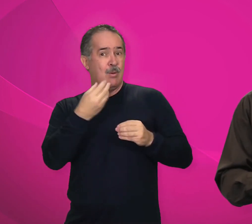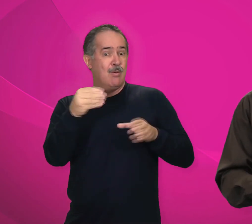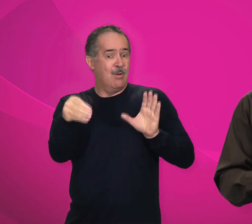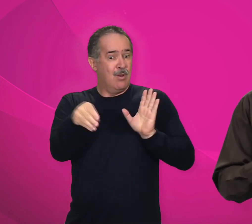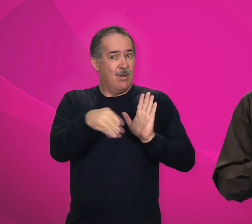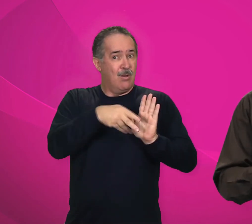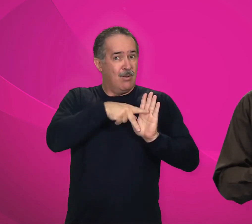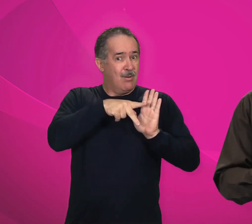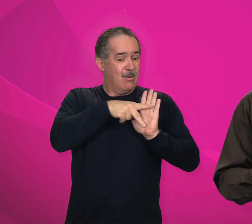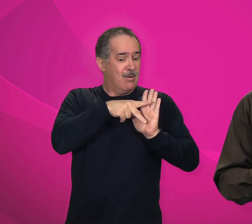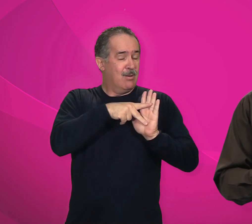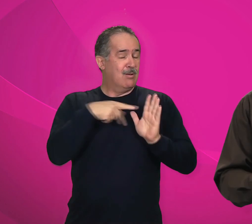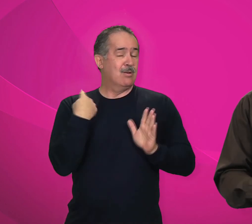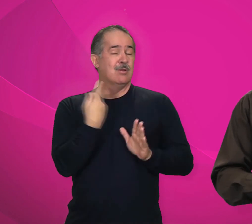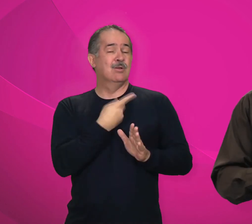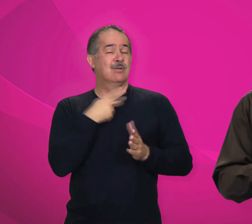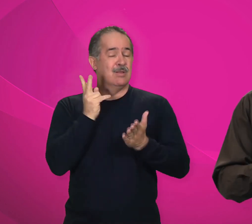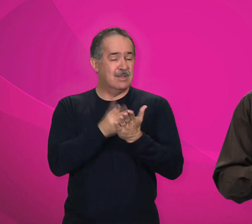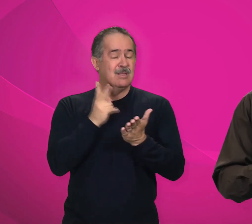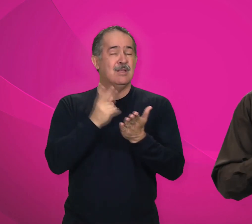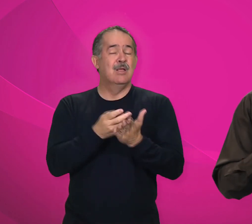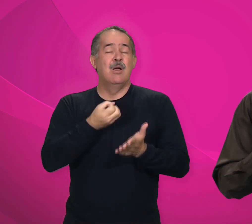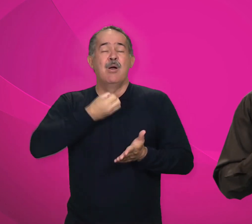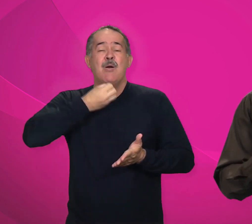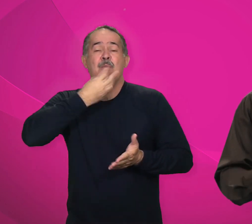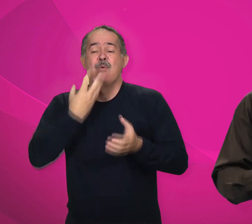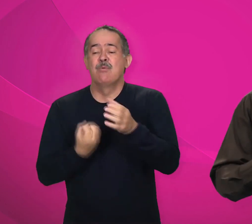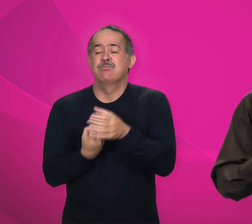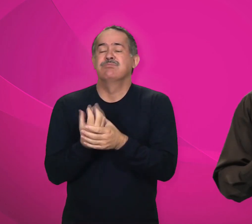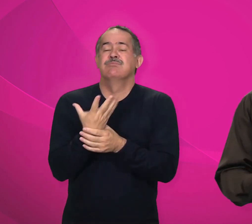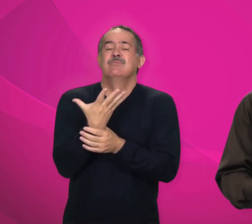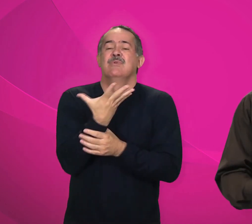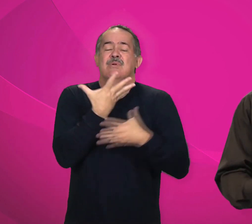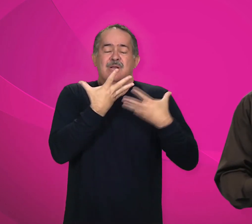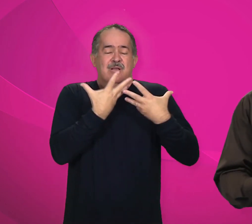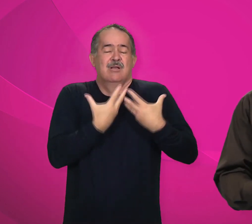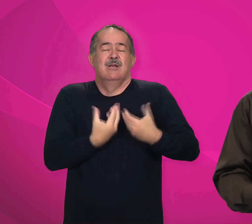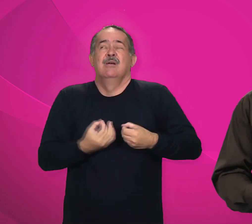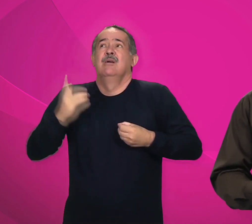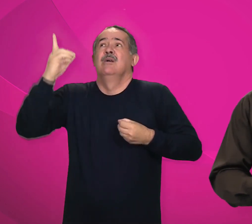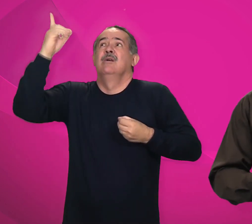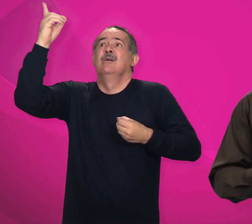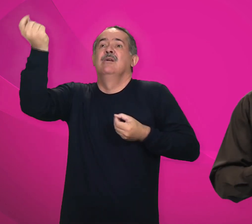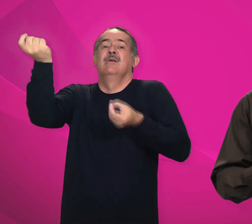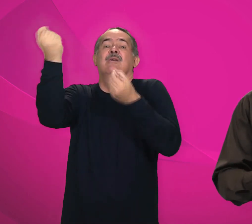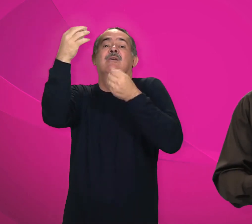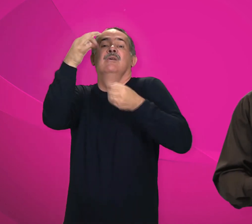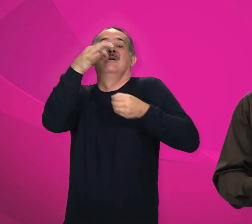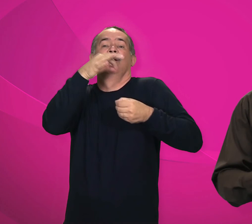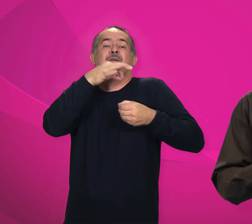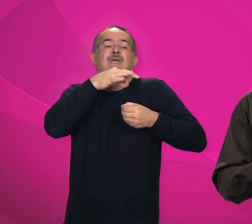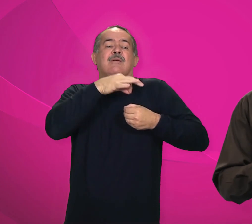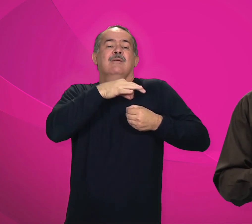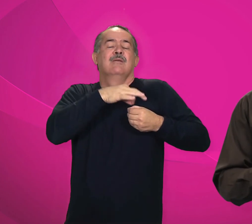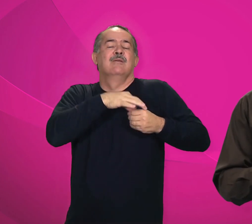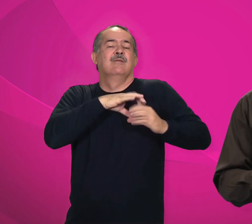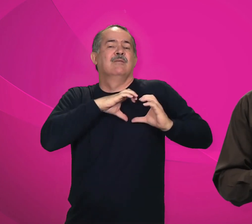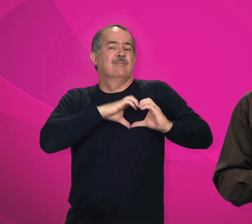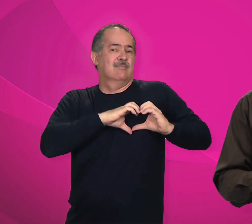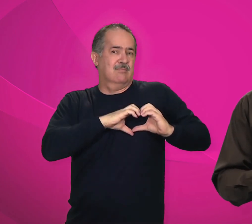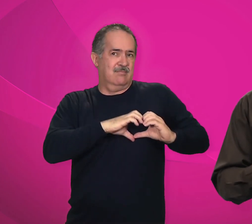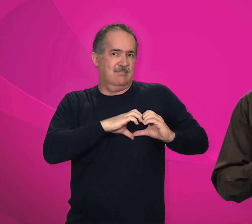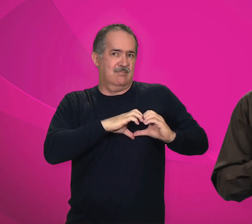terra boa que está em nós, para mantê-la sempre bom e fecundo, para receber as sementes que